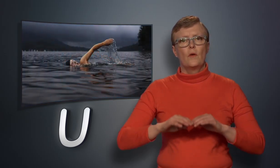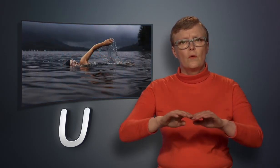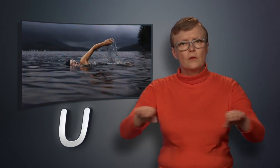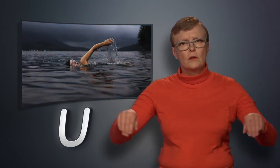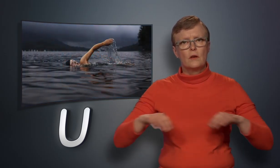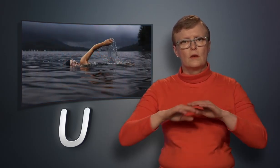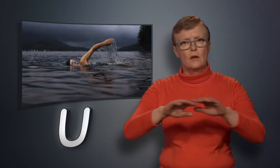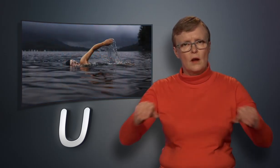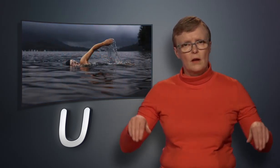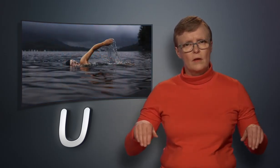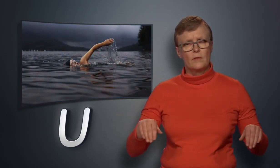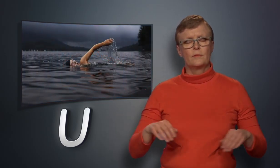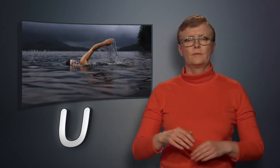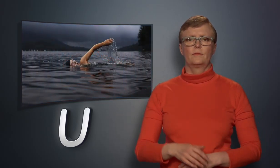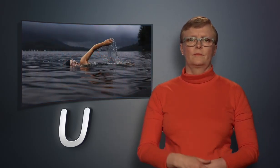Uu niin kuin uida.